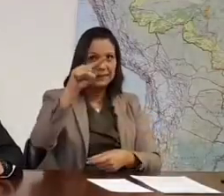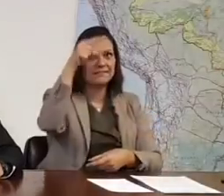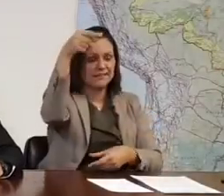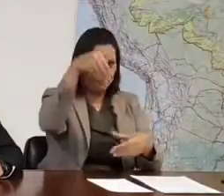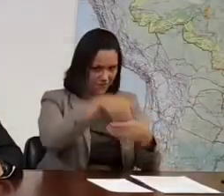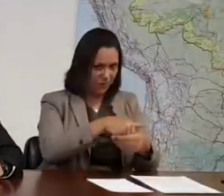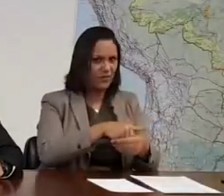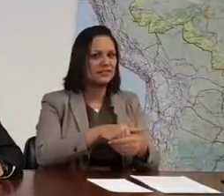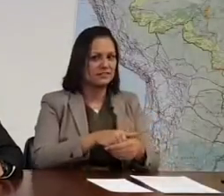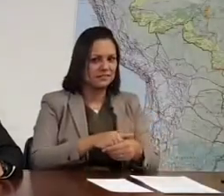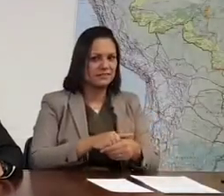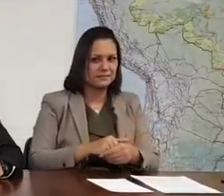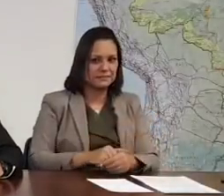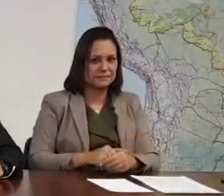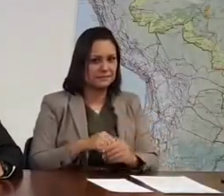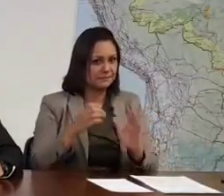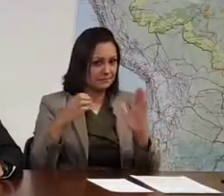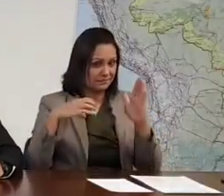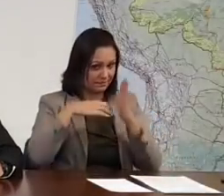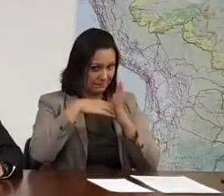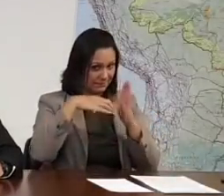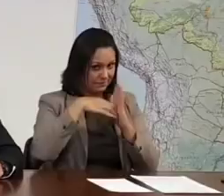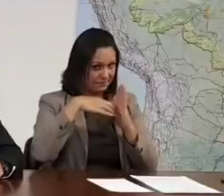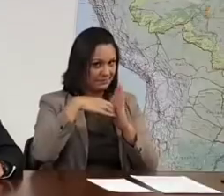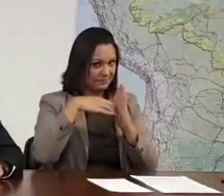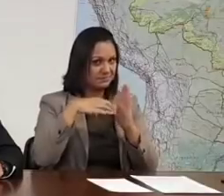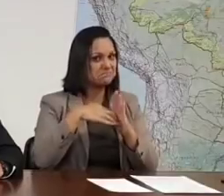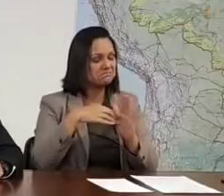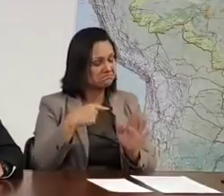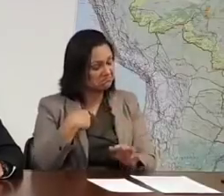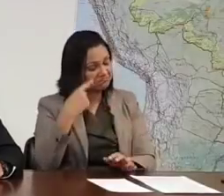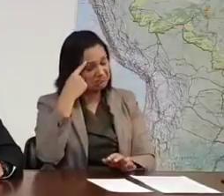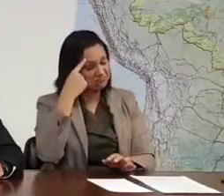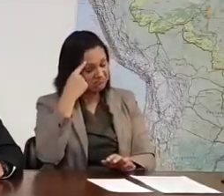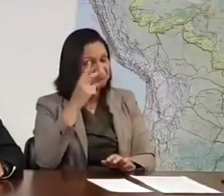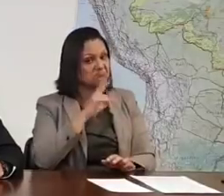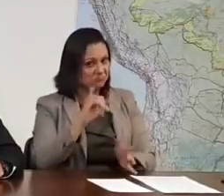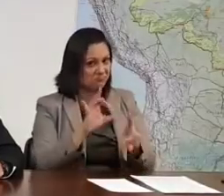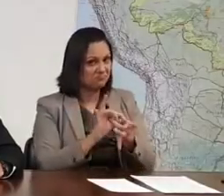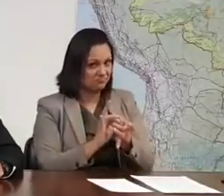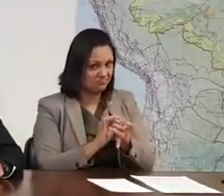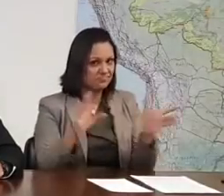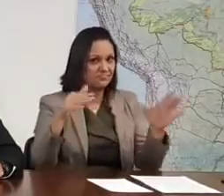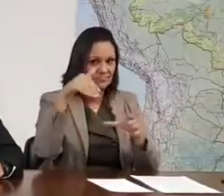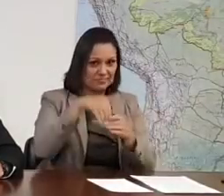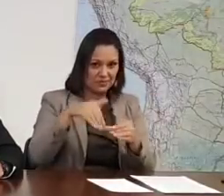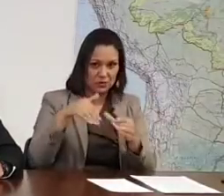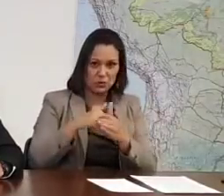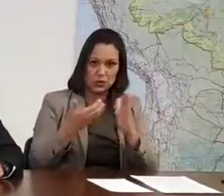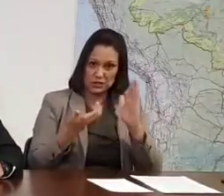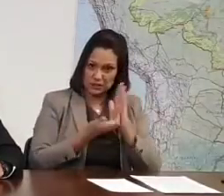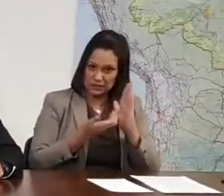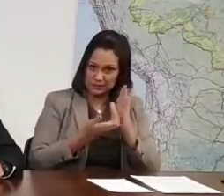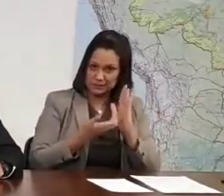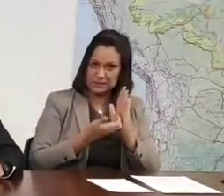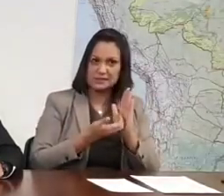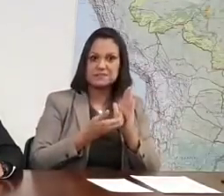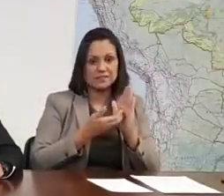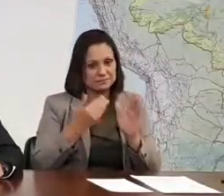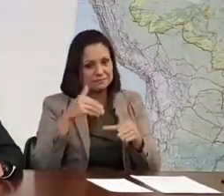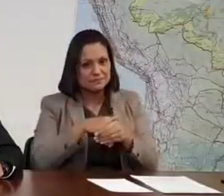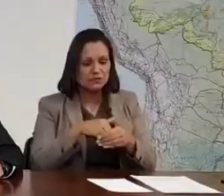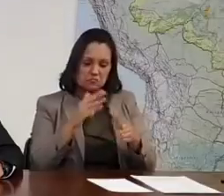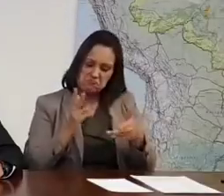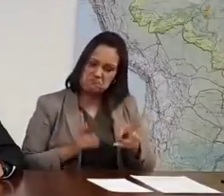Senado. No meu entender, deve aprovar o que foi votado na Câmara dos Deputados, e vamos seguir em pautas